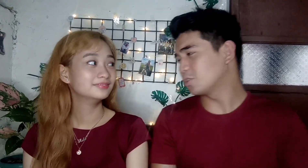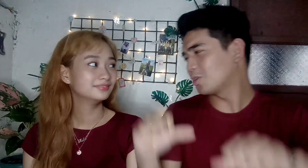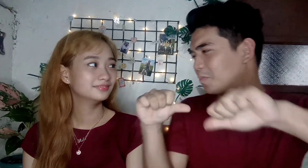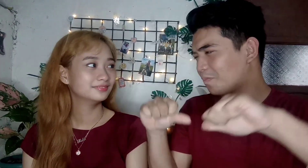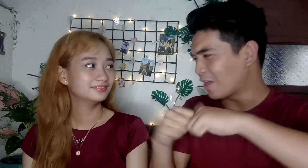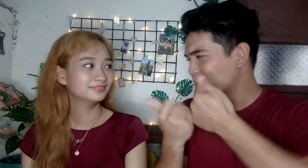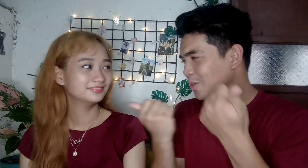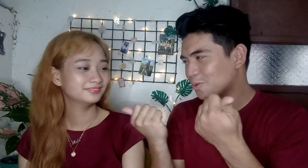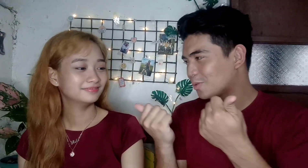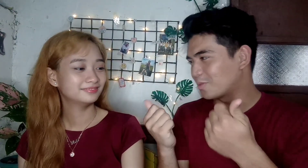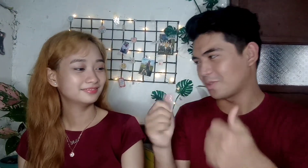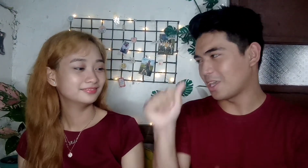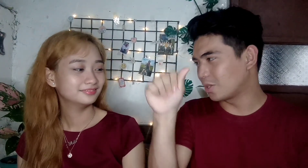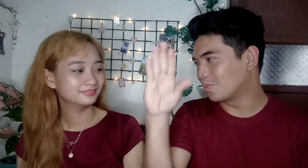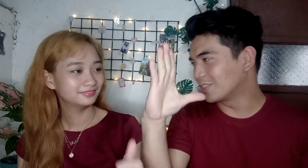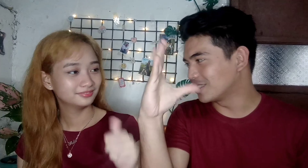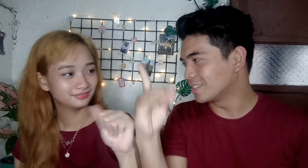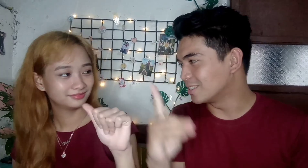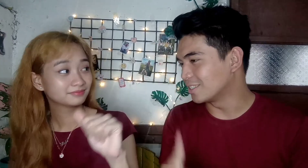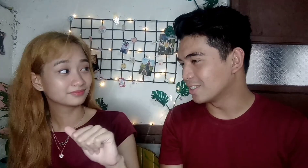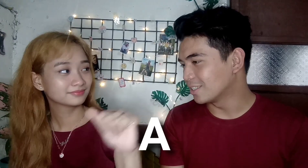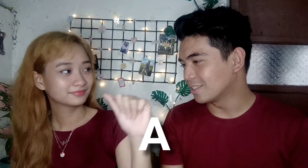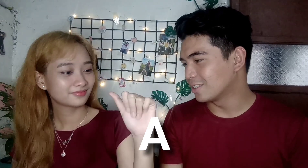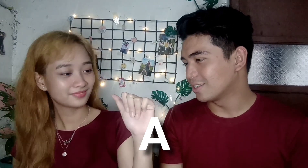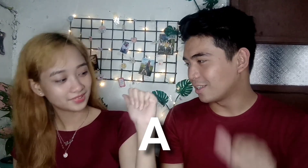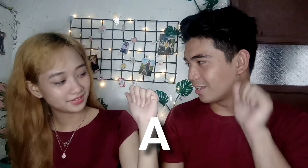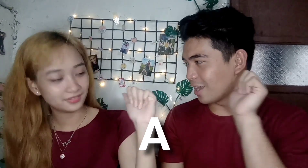So, paano ba yung A, B, C, D?